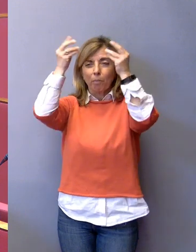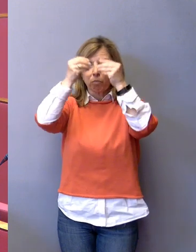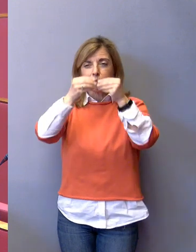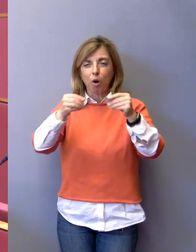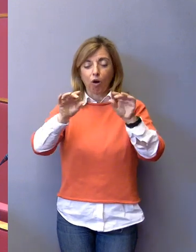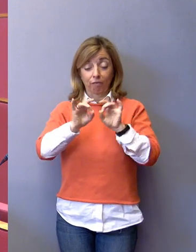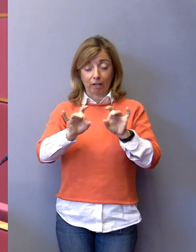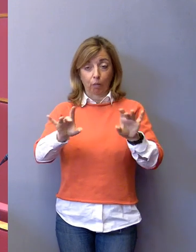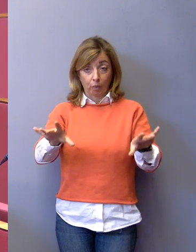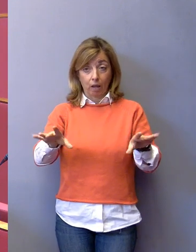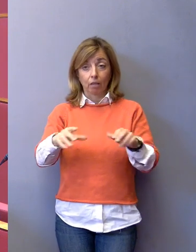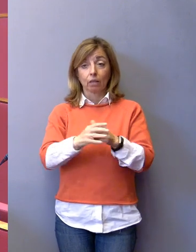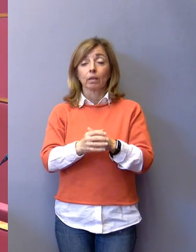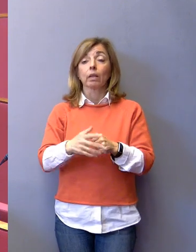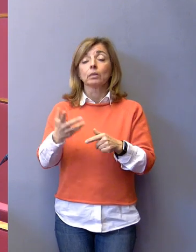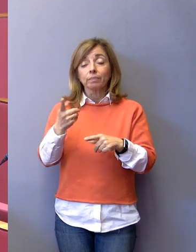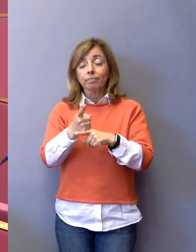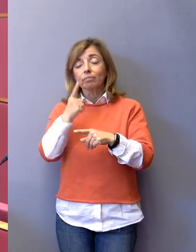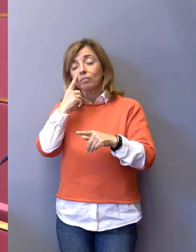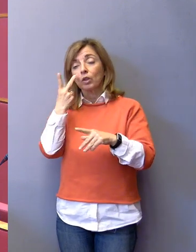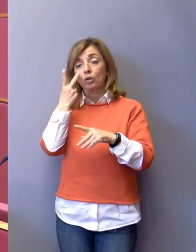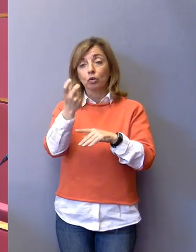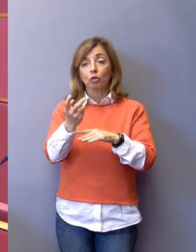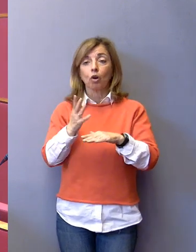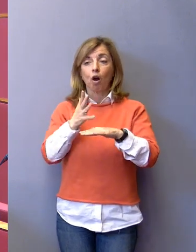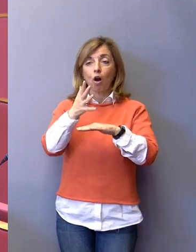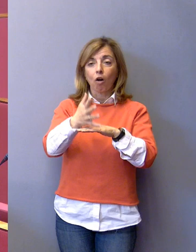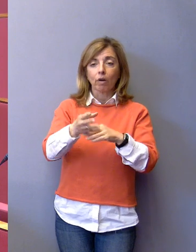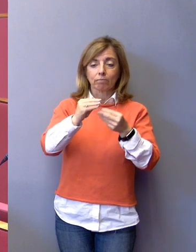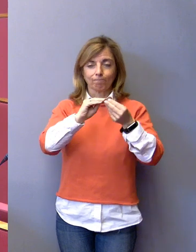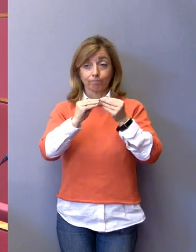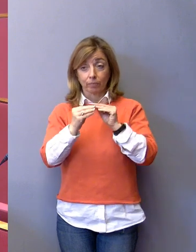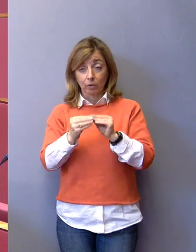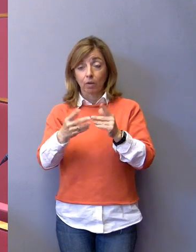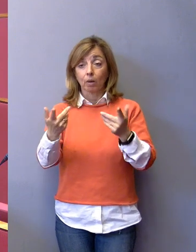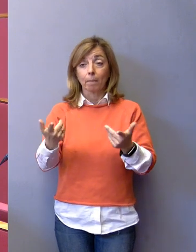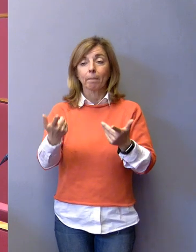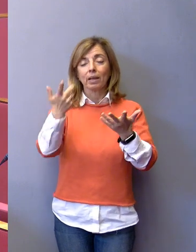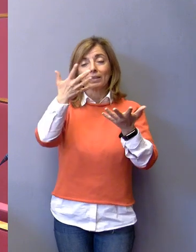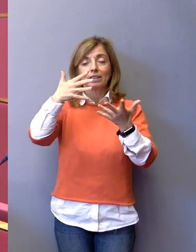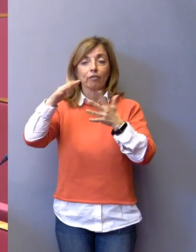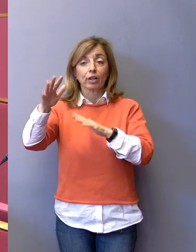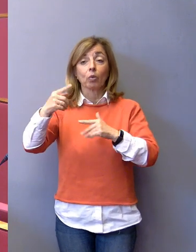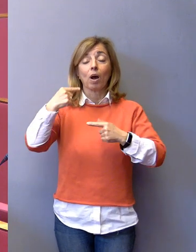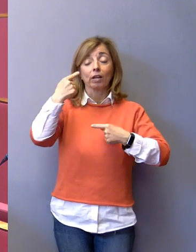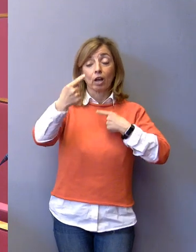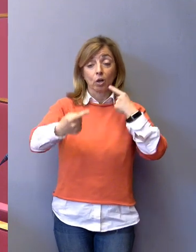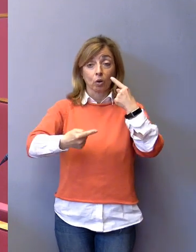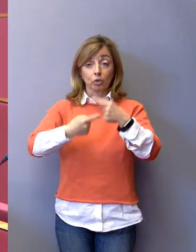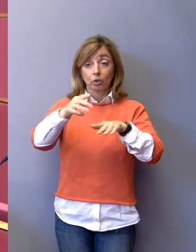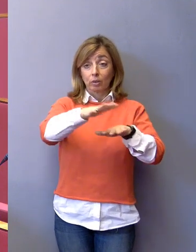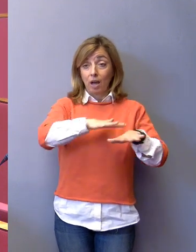che vengono individuate misure compensative quale opere di salvaguardia della continuità delle aree verdi